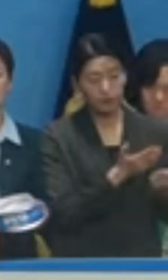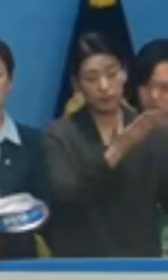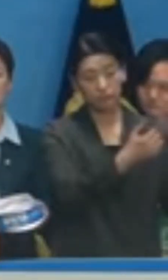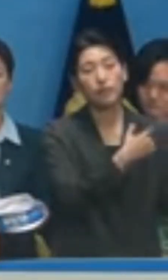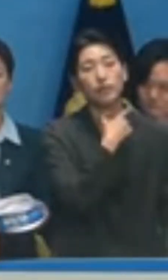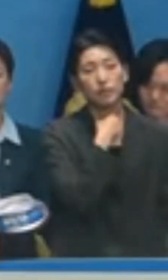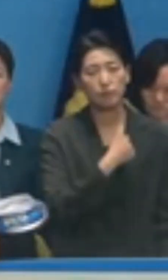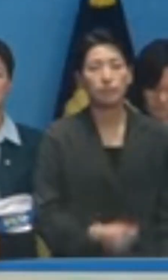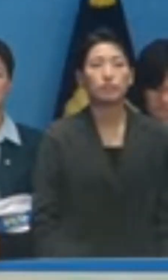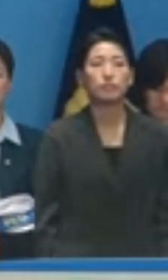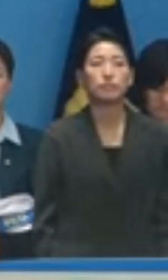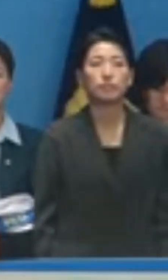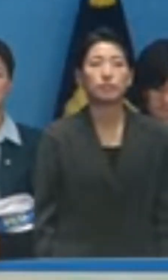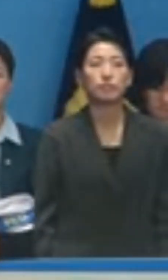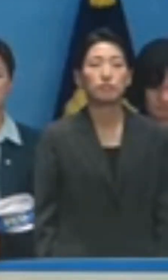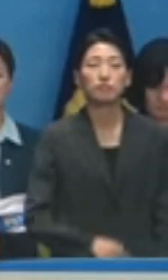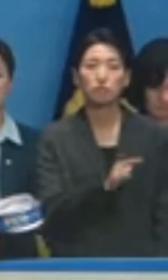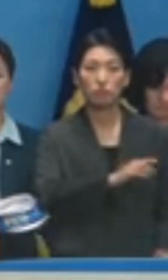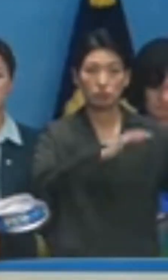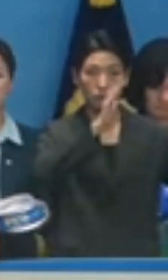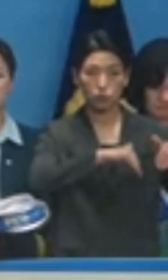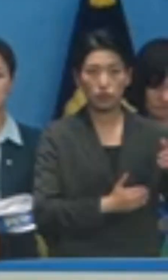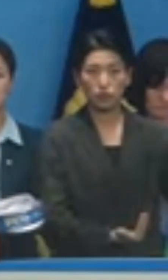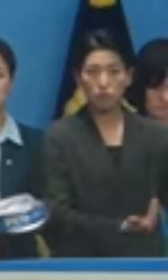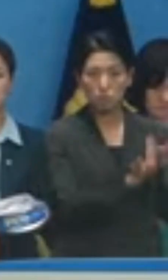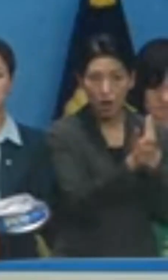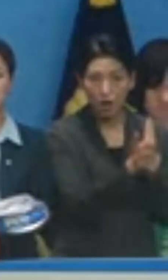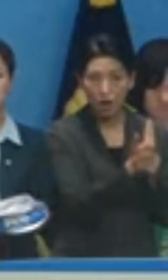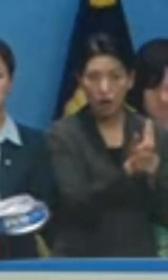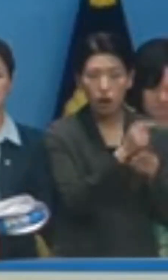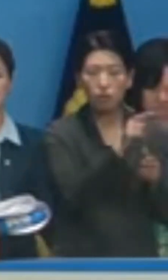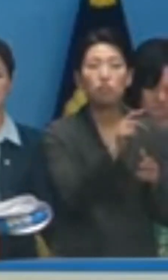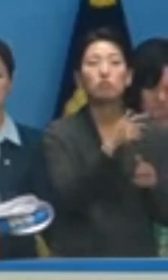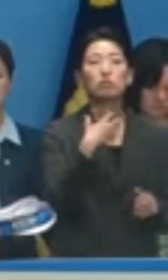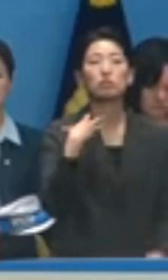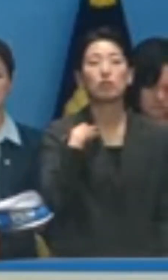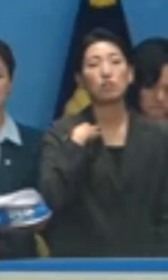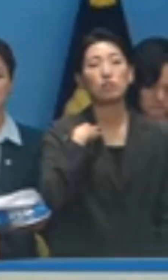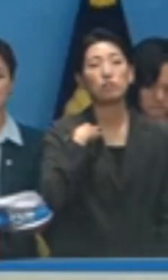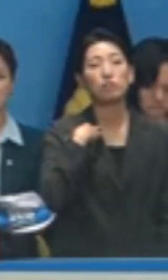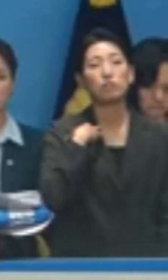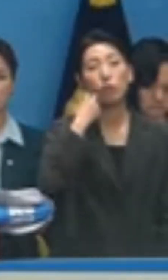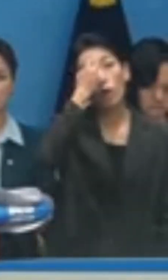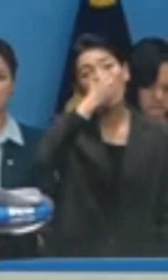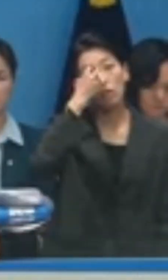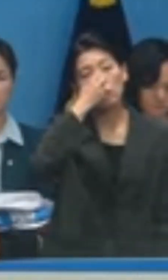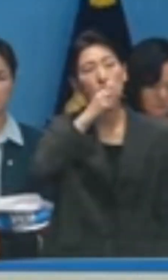밝힙니다. 신안산성 붕괴 사고에 대한 사업 책임 부서인 국토